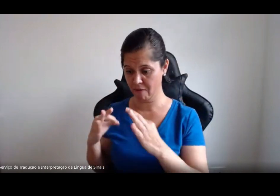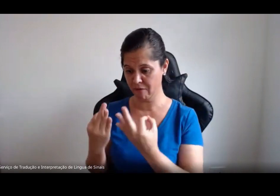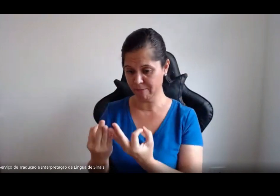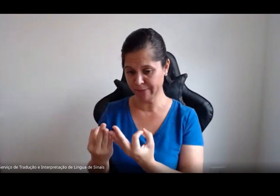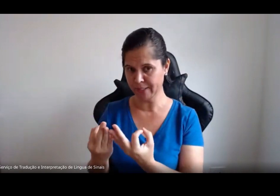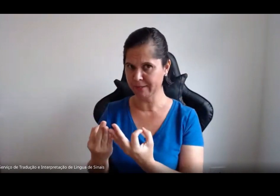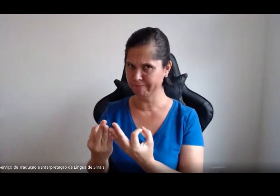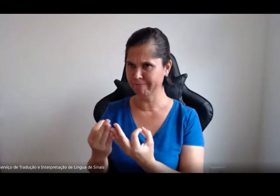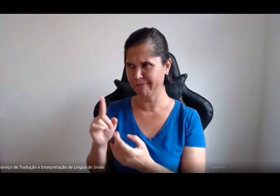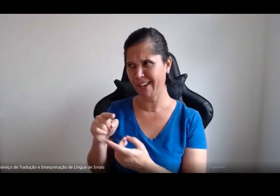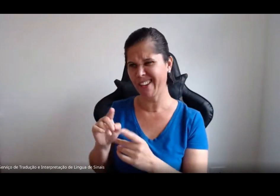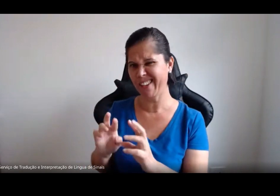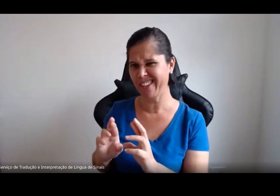bem